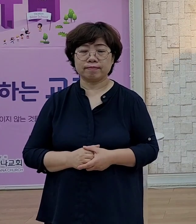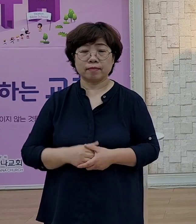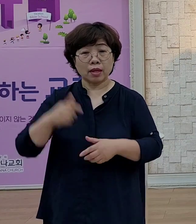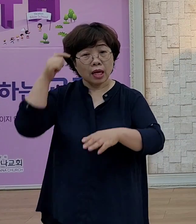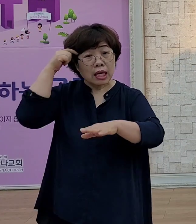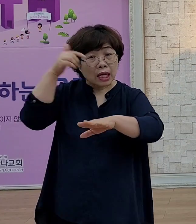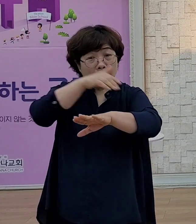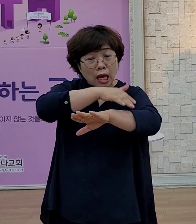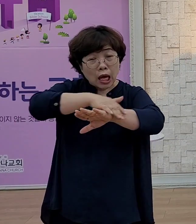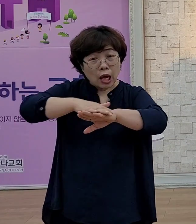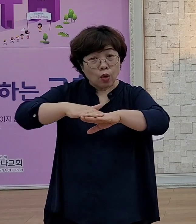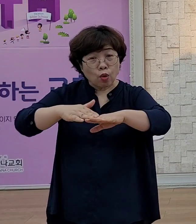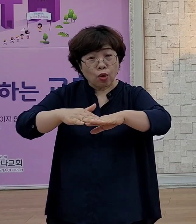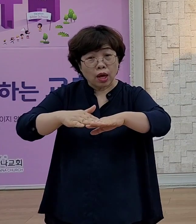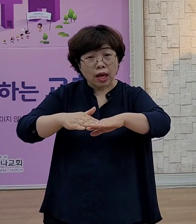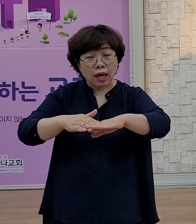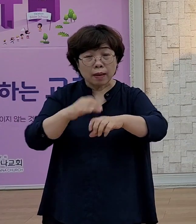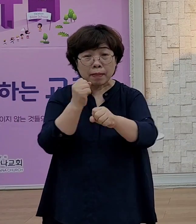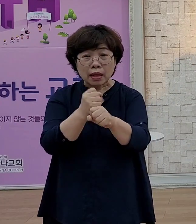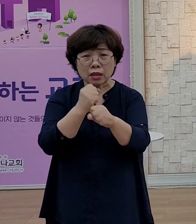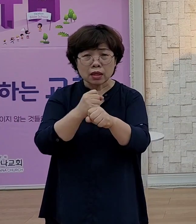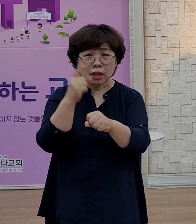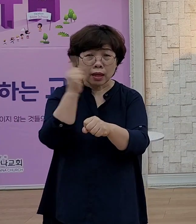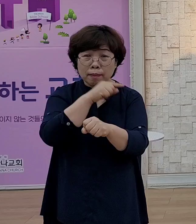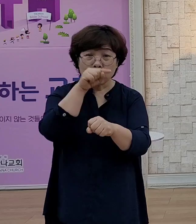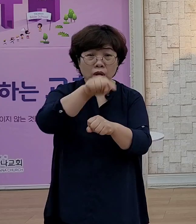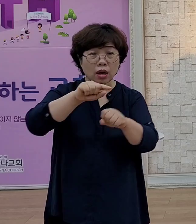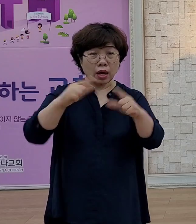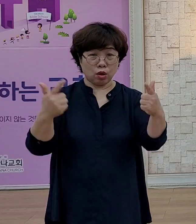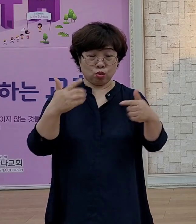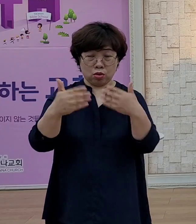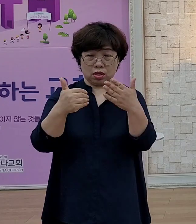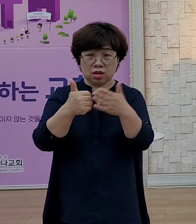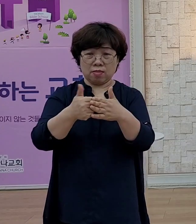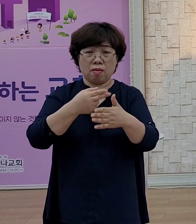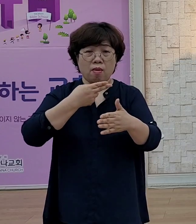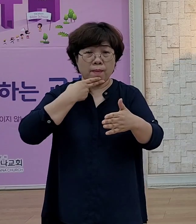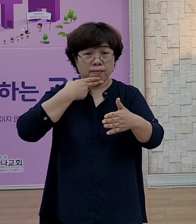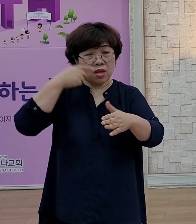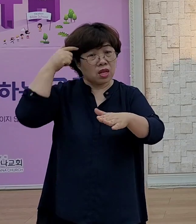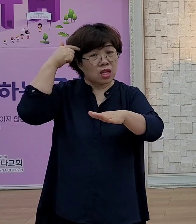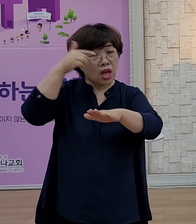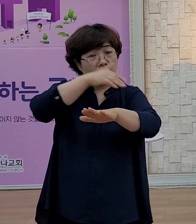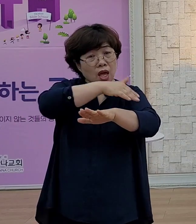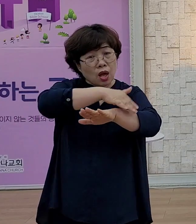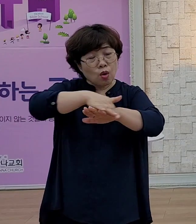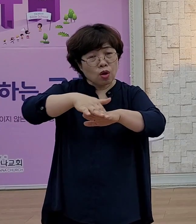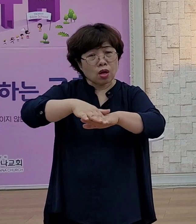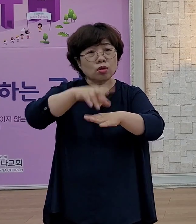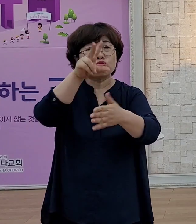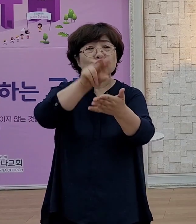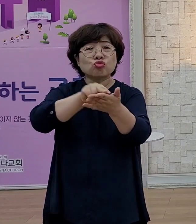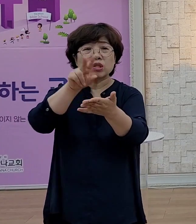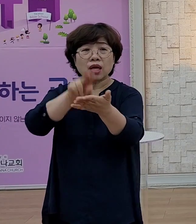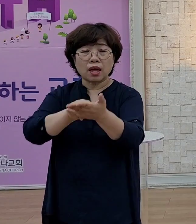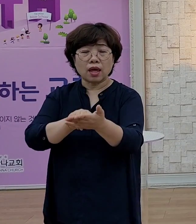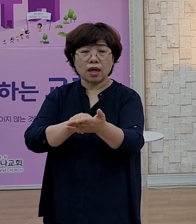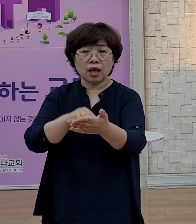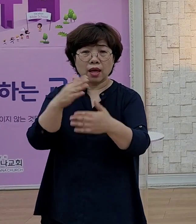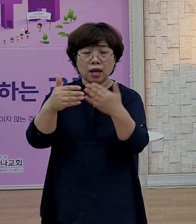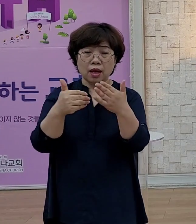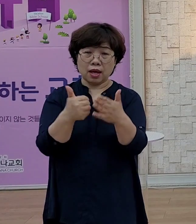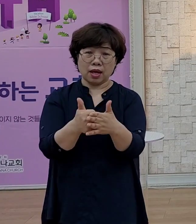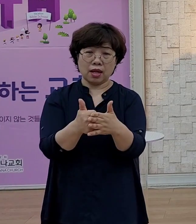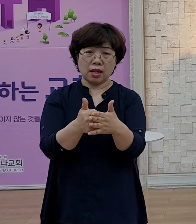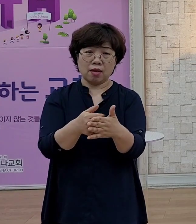계획을 세우는 게 나쁜 게 아니라 하나님이 없는 계획이 문제고